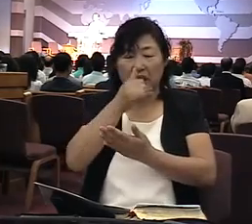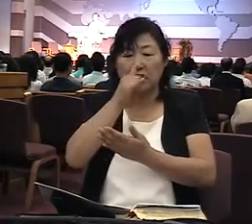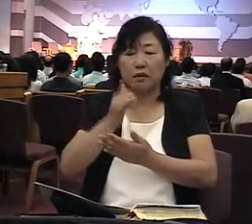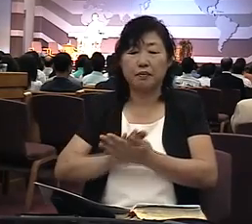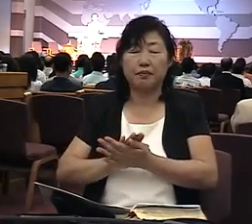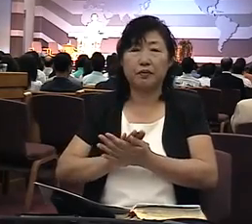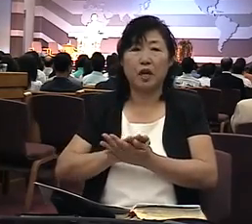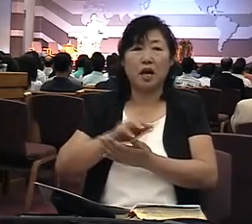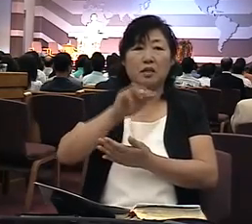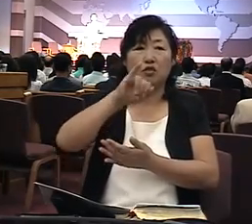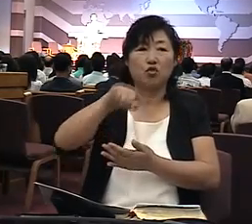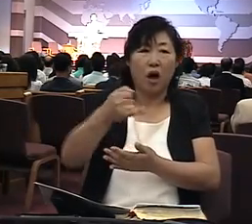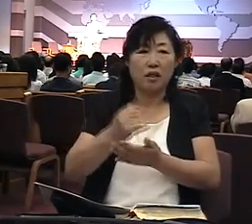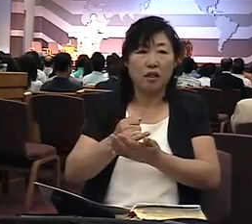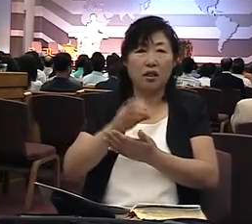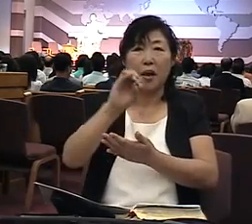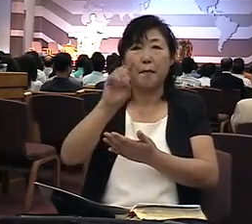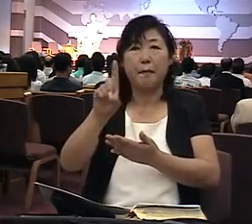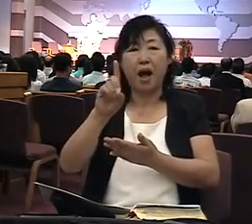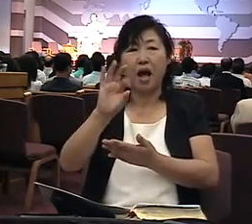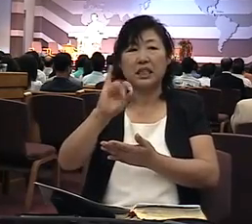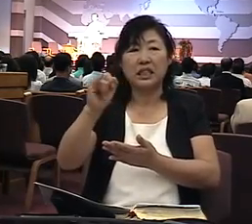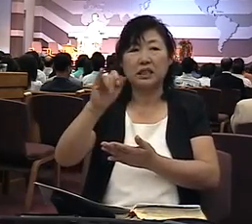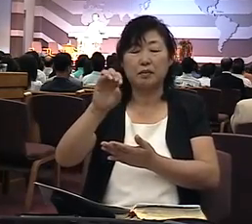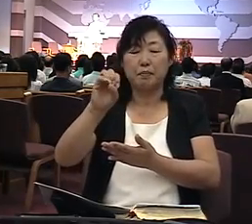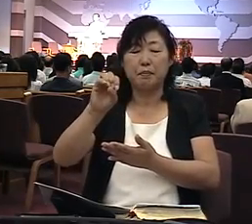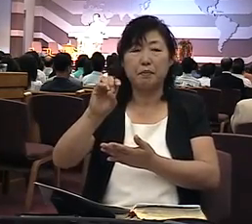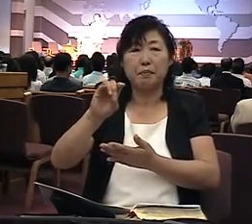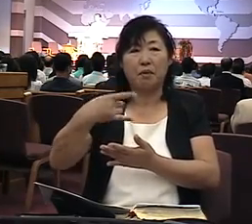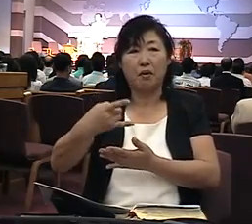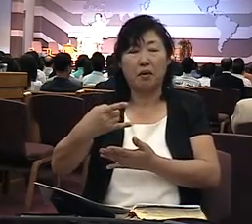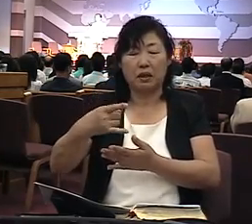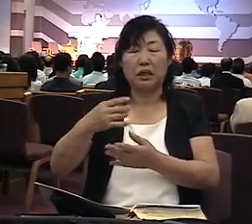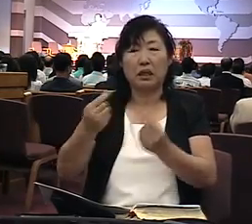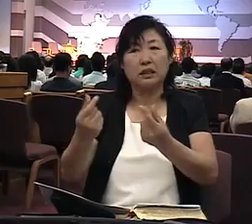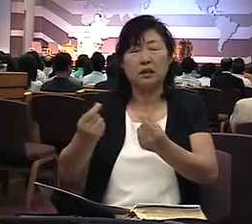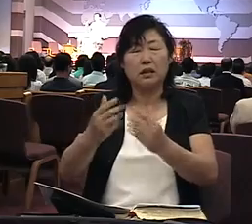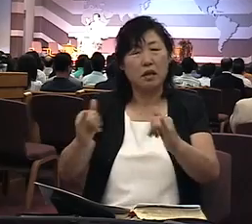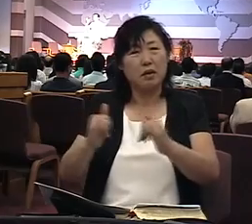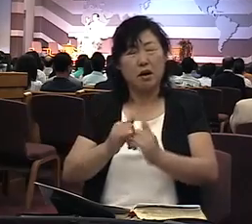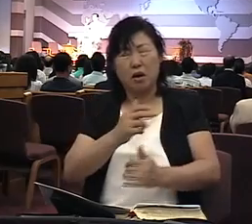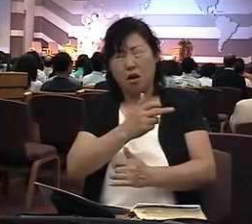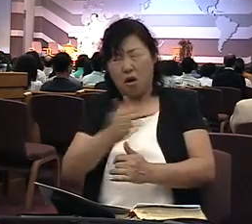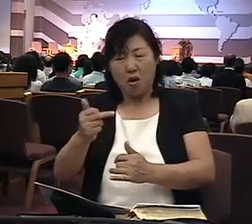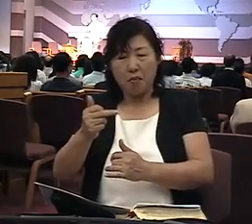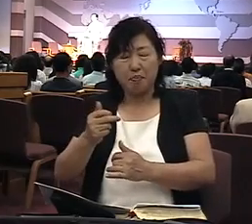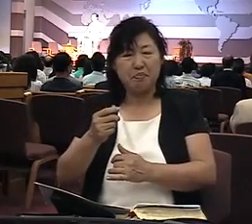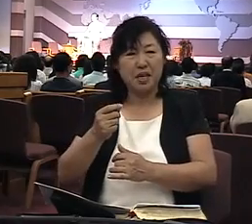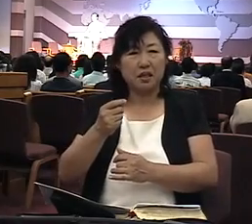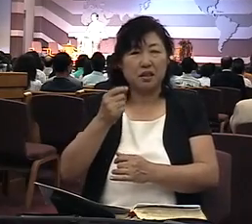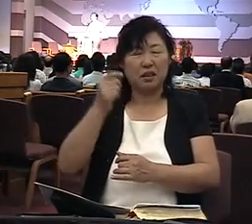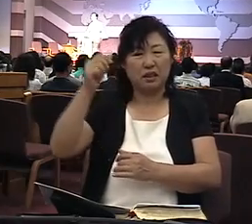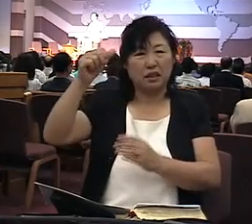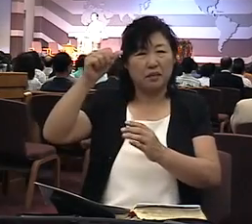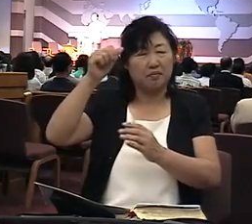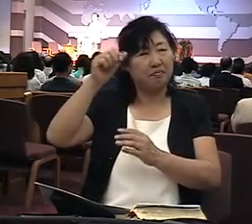같은 목사님께서 그러한 엄청난 비극 가운데서 하나님의 절대적인 섭리를 우리가 의심하지